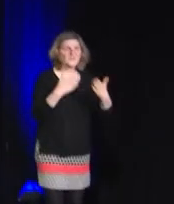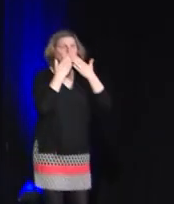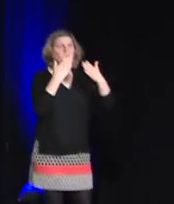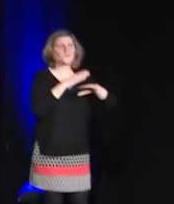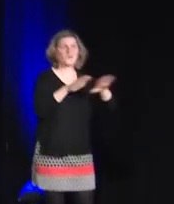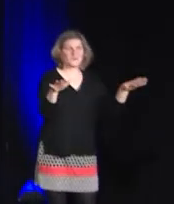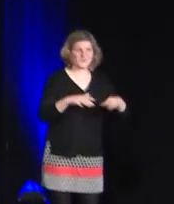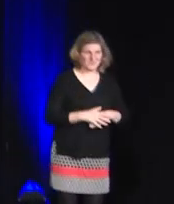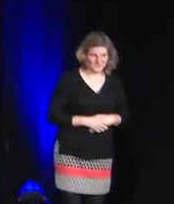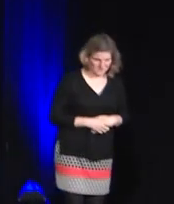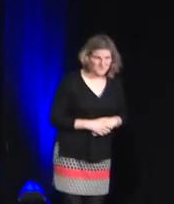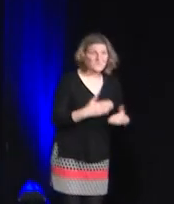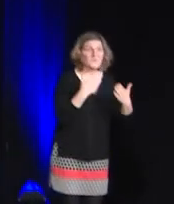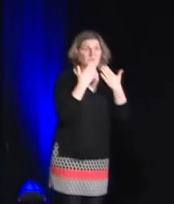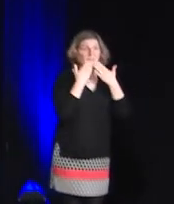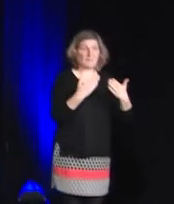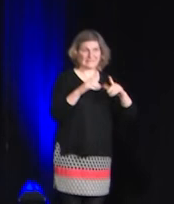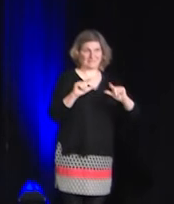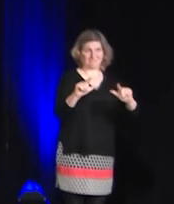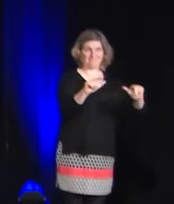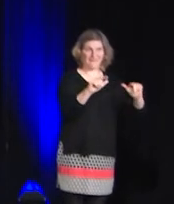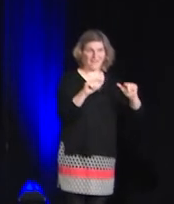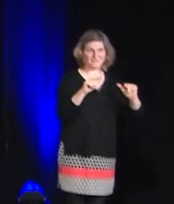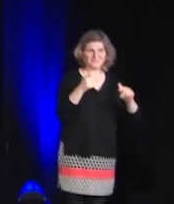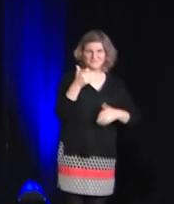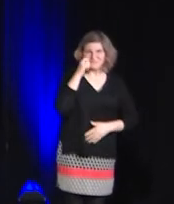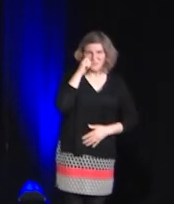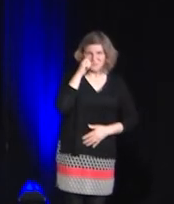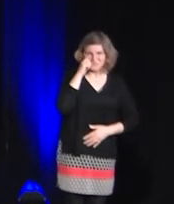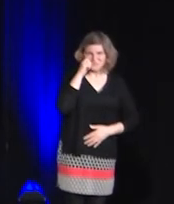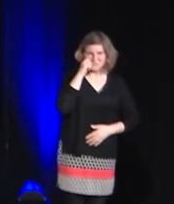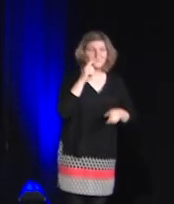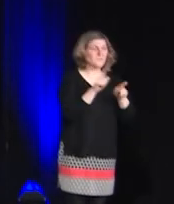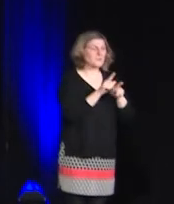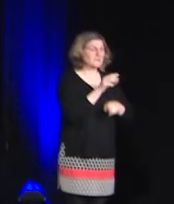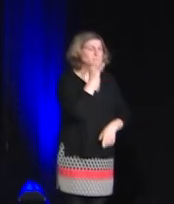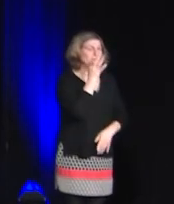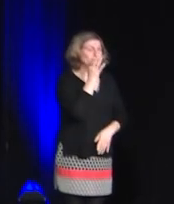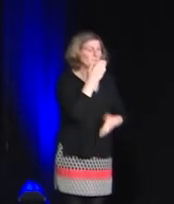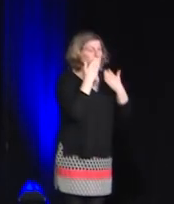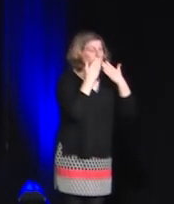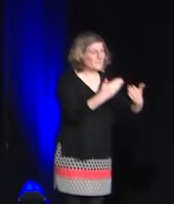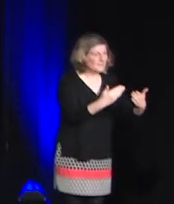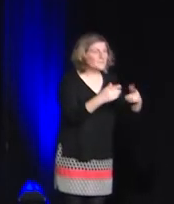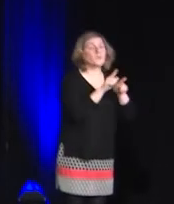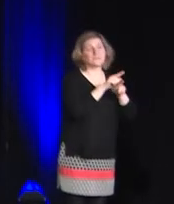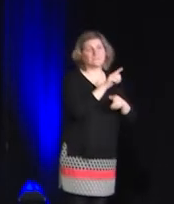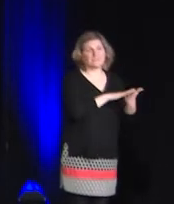Bonsoir, merci d'être là, merci à François, merci à